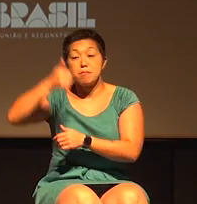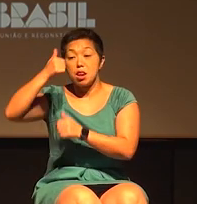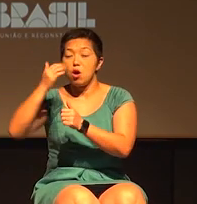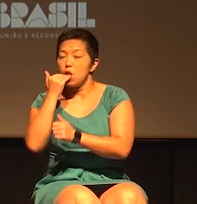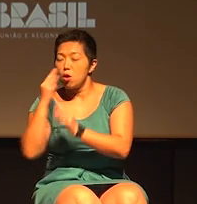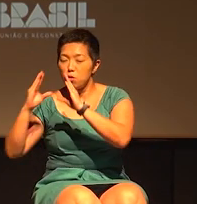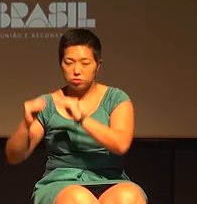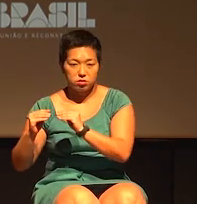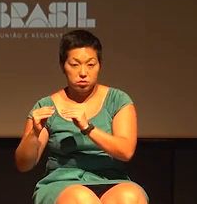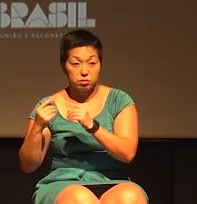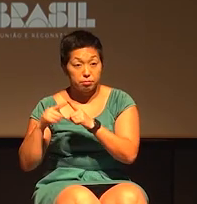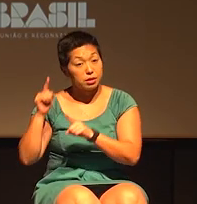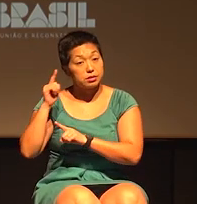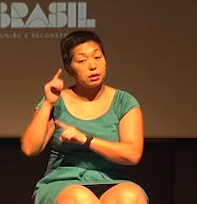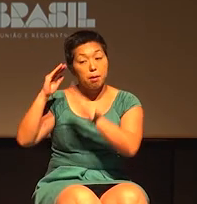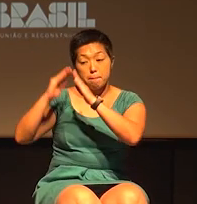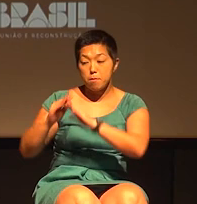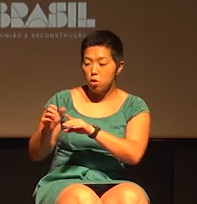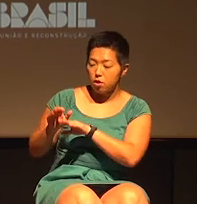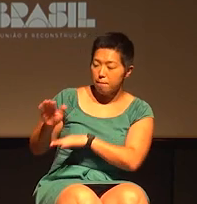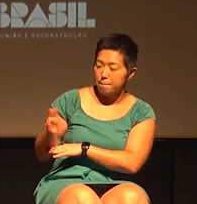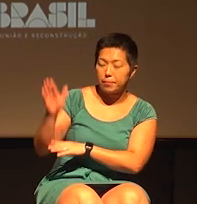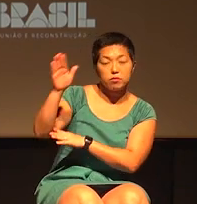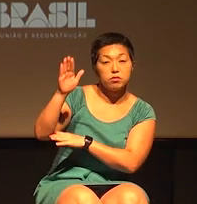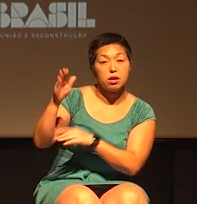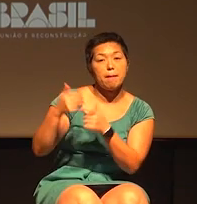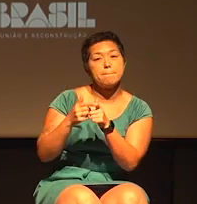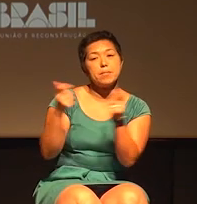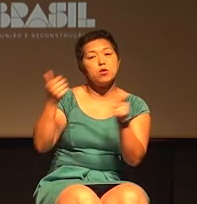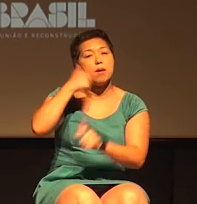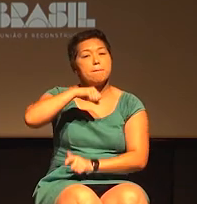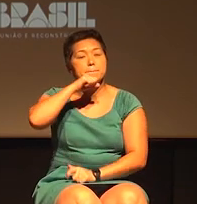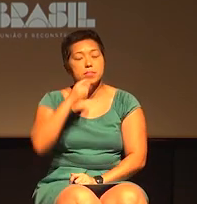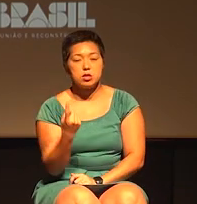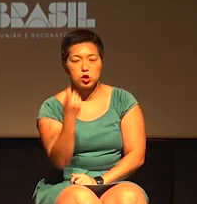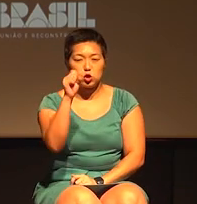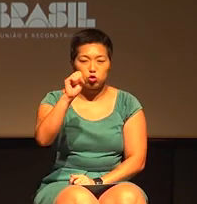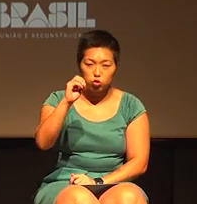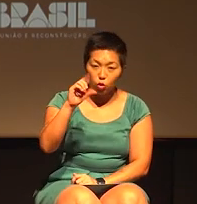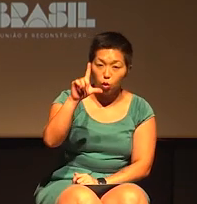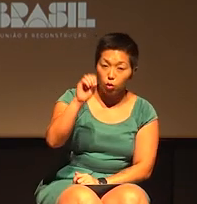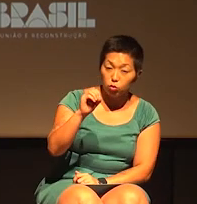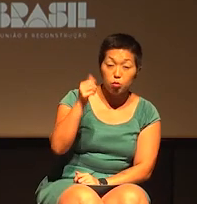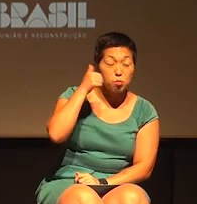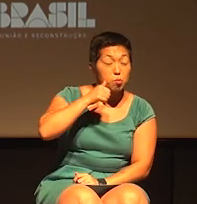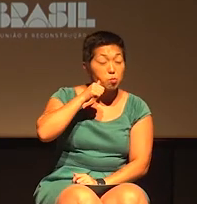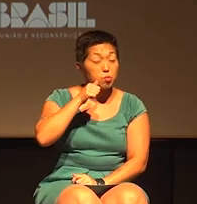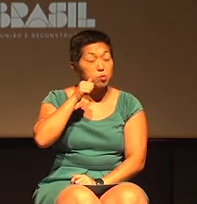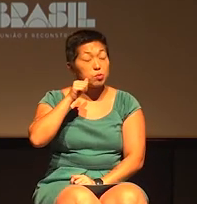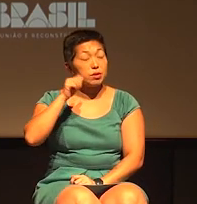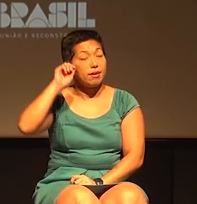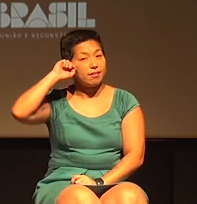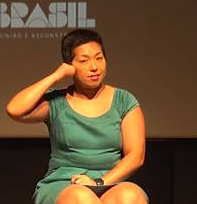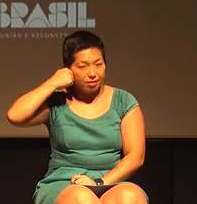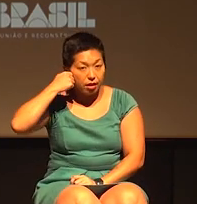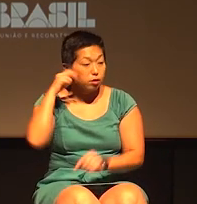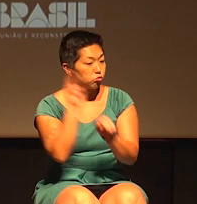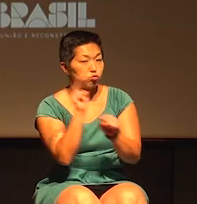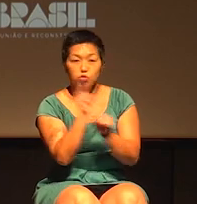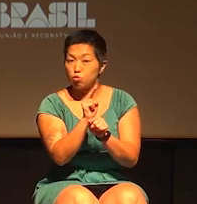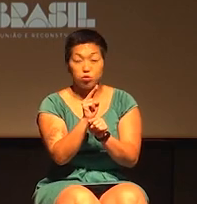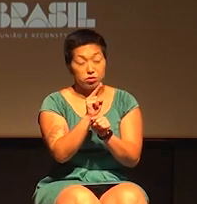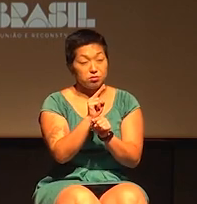pessoa mas a gente sabe que na periferia a maioria são as mães solos mulheres negras que cuidam de dos filhos e elas que são